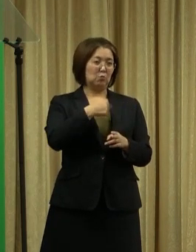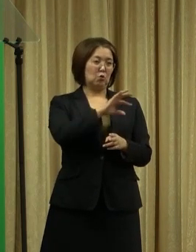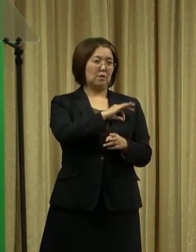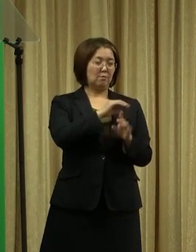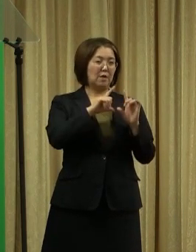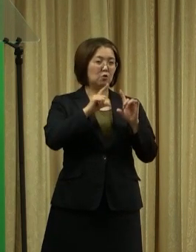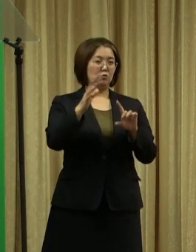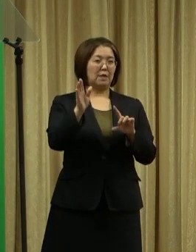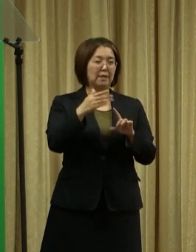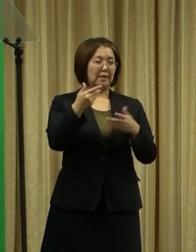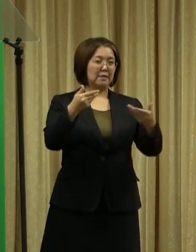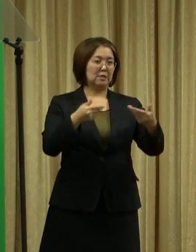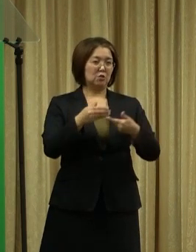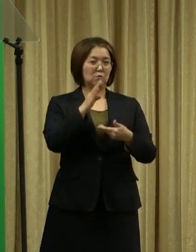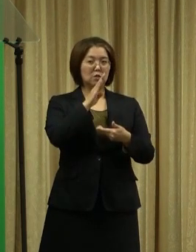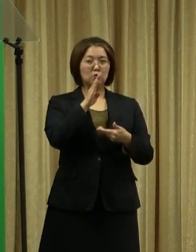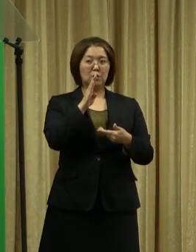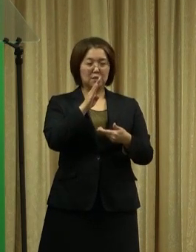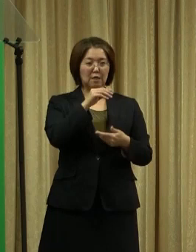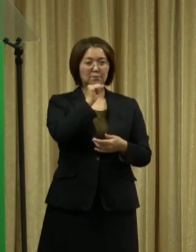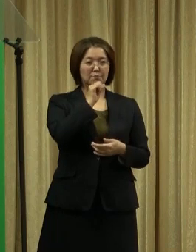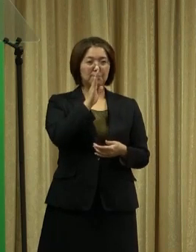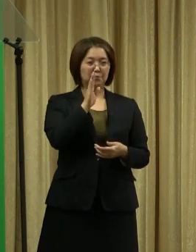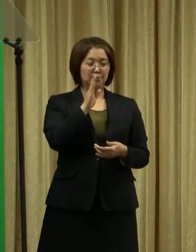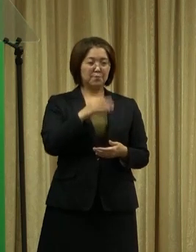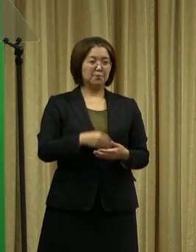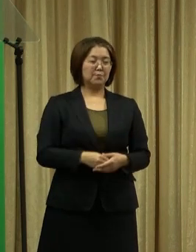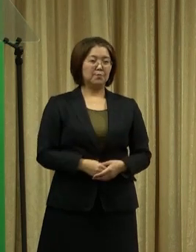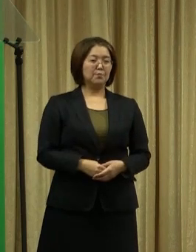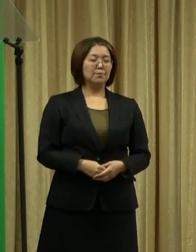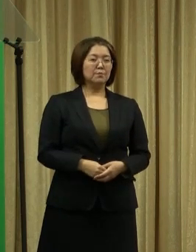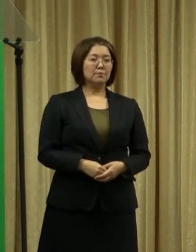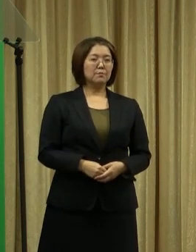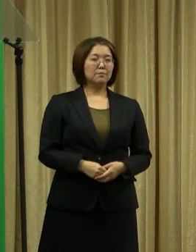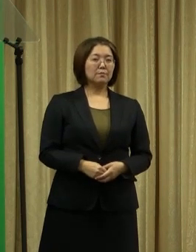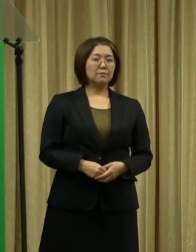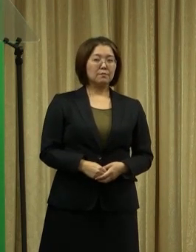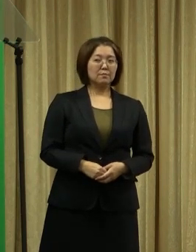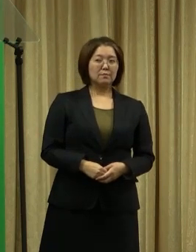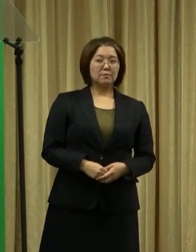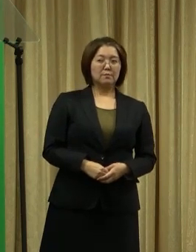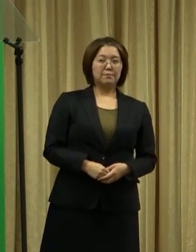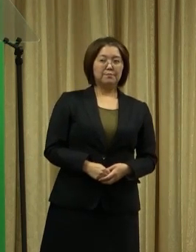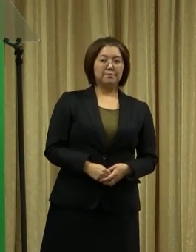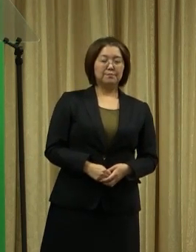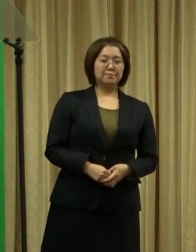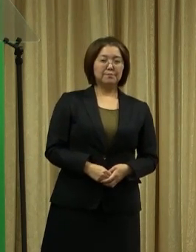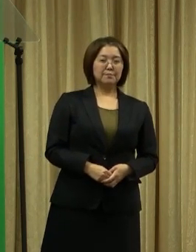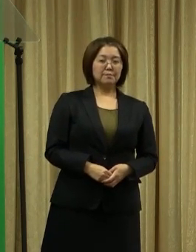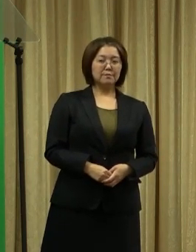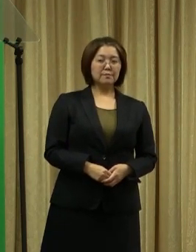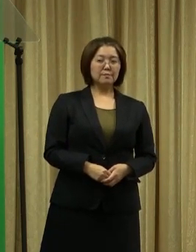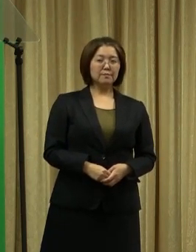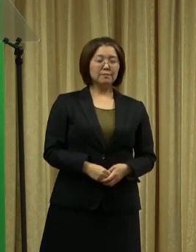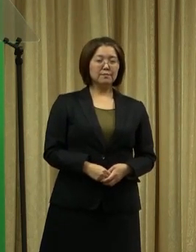をお願いしたいと思います。それでは質問ある方、挙手をお願いいたします。はい、高島さん。